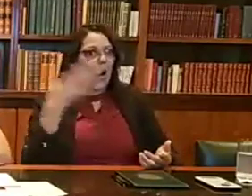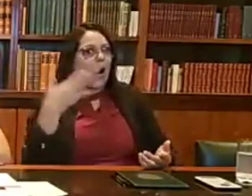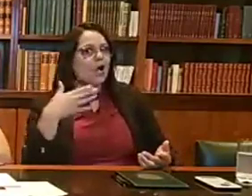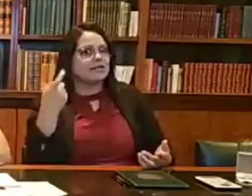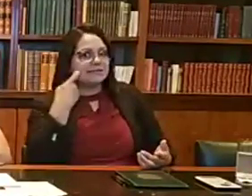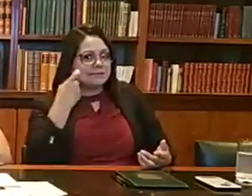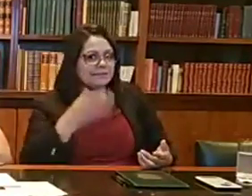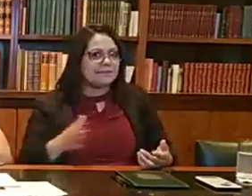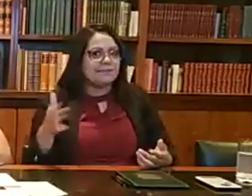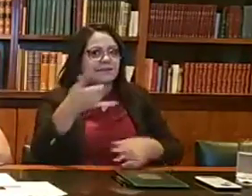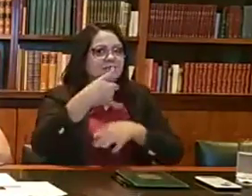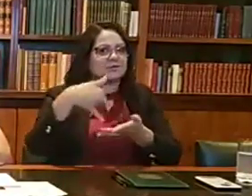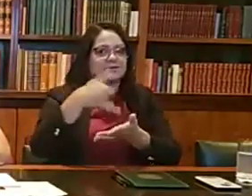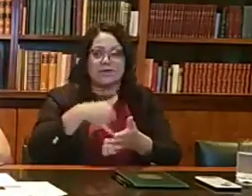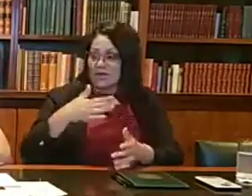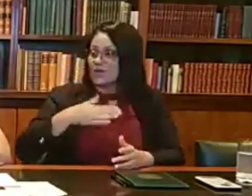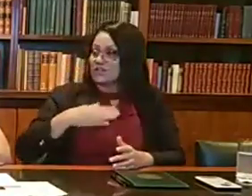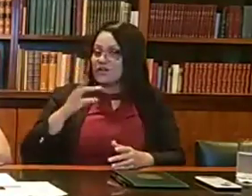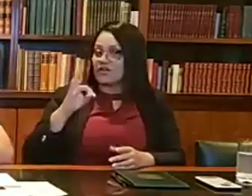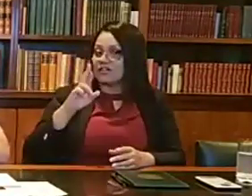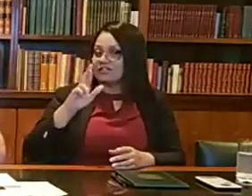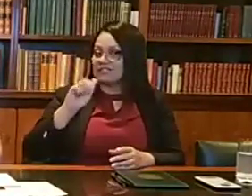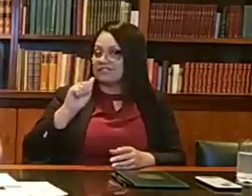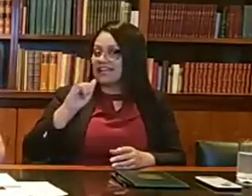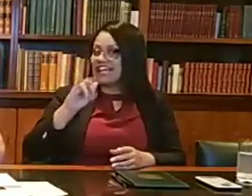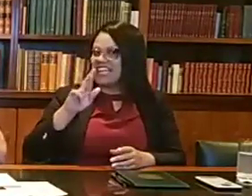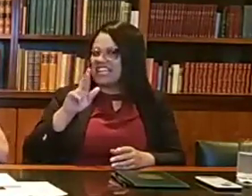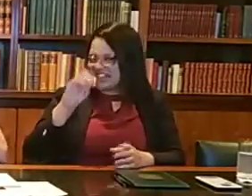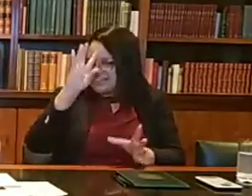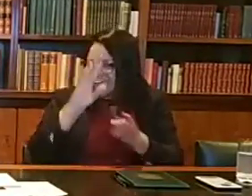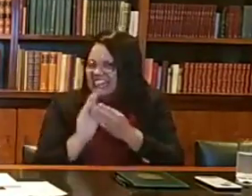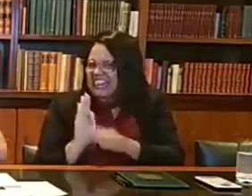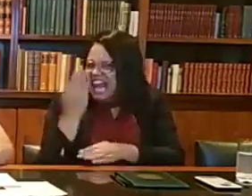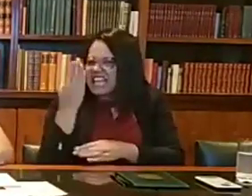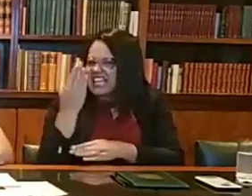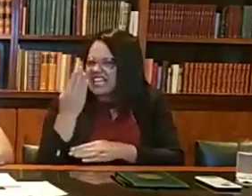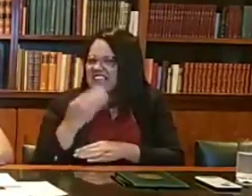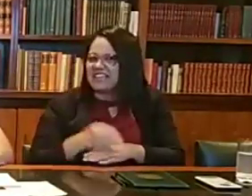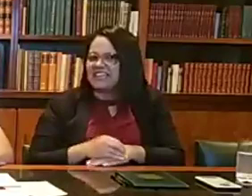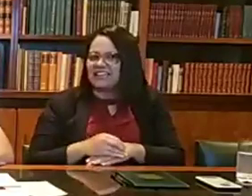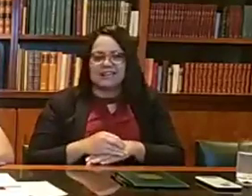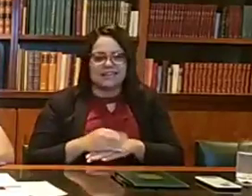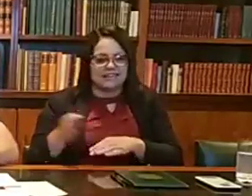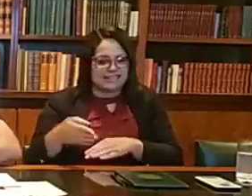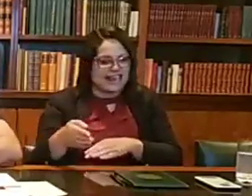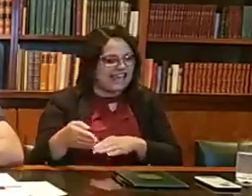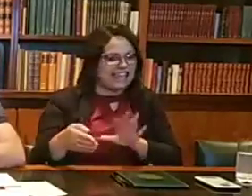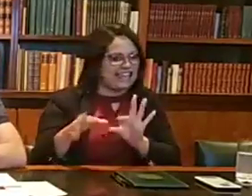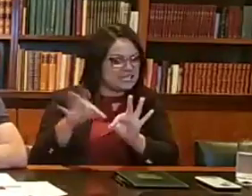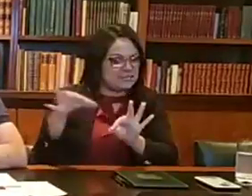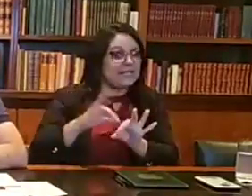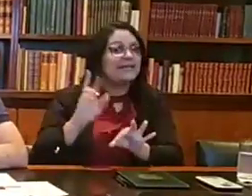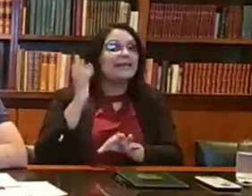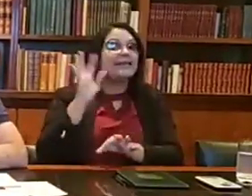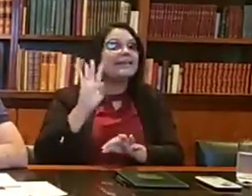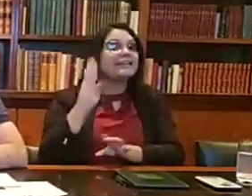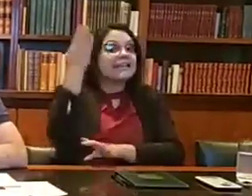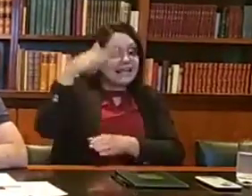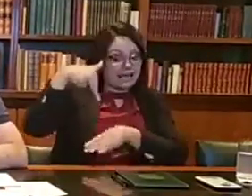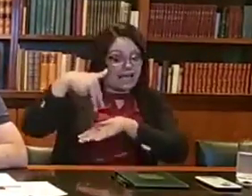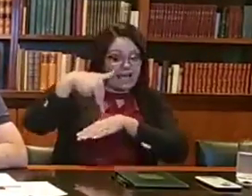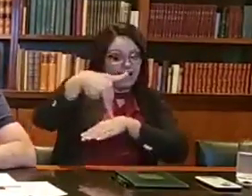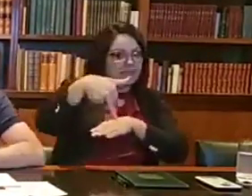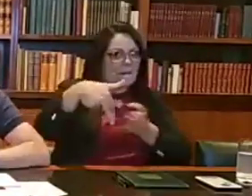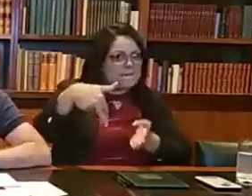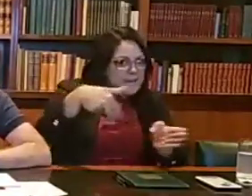você gosta de traíra? Traíra não, traíra não é. Muito espinhento. E traíra de duas pernas, você gosta? Também não. Traíra de